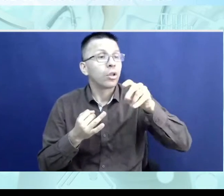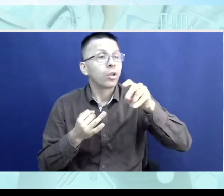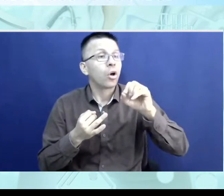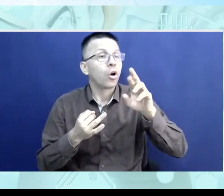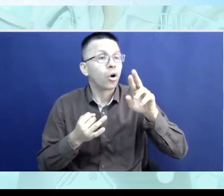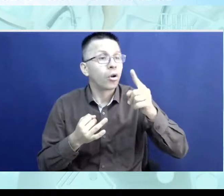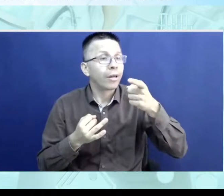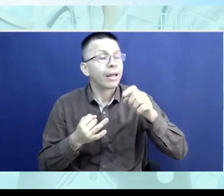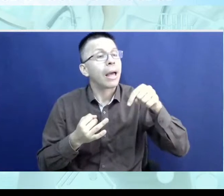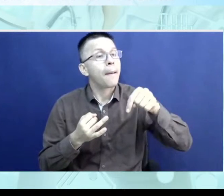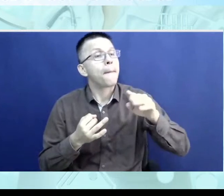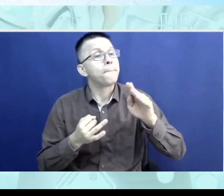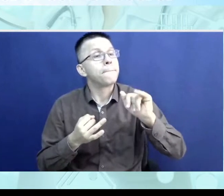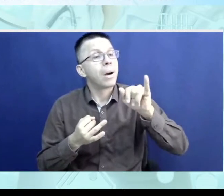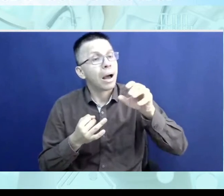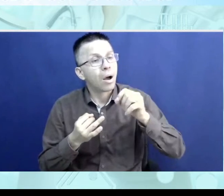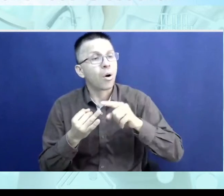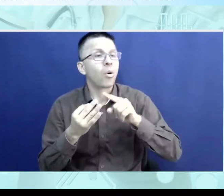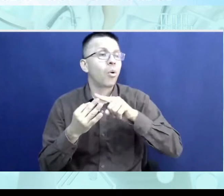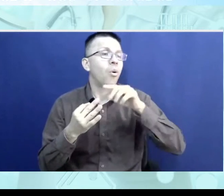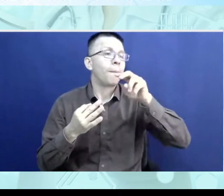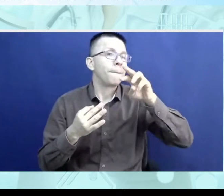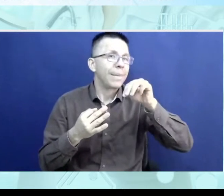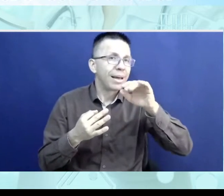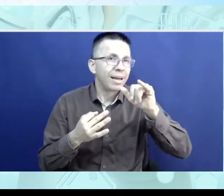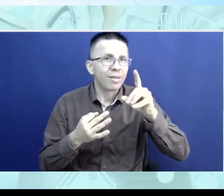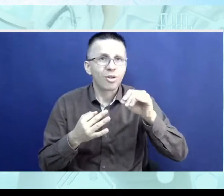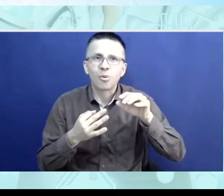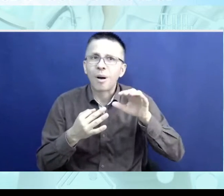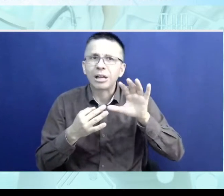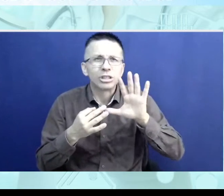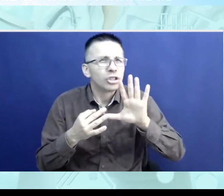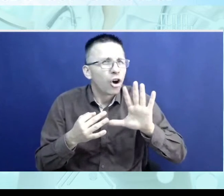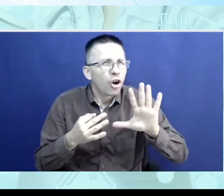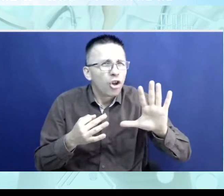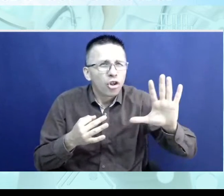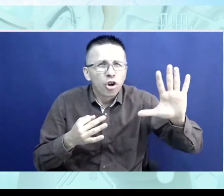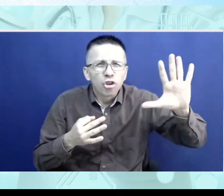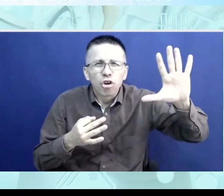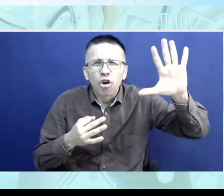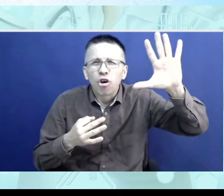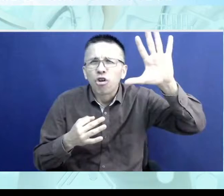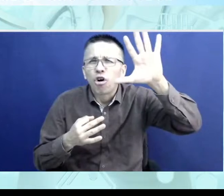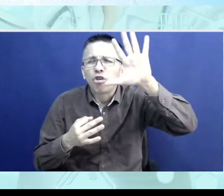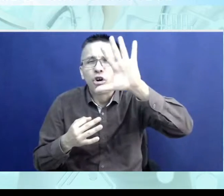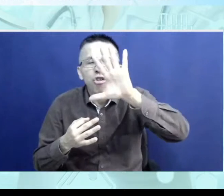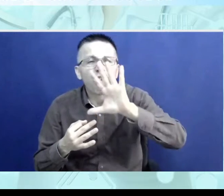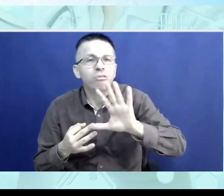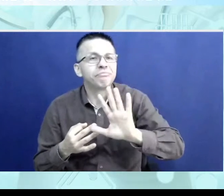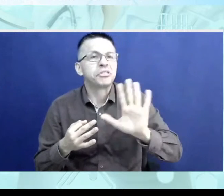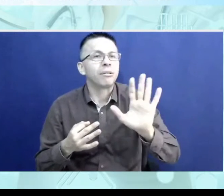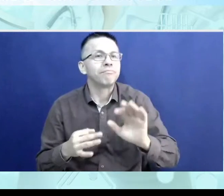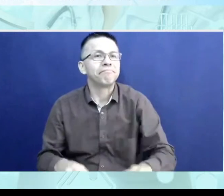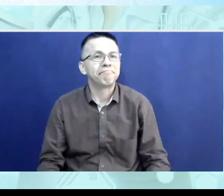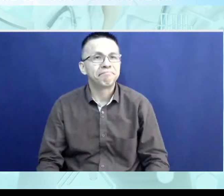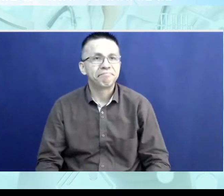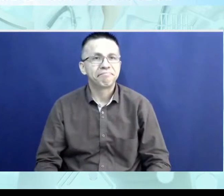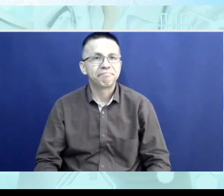y el Alto Sinú, pero todas las zonas del departamento van a quedar cubiertas, vamos a tenerle el servicio,